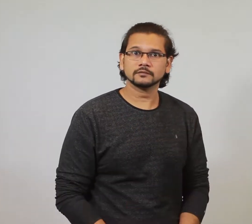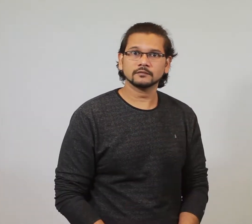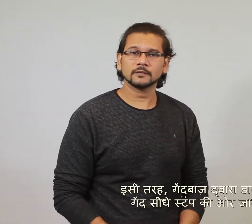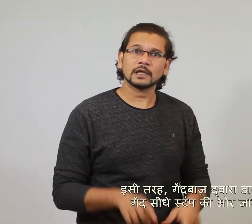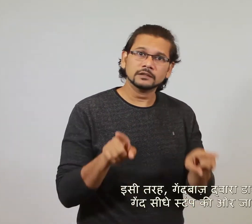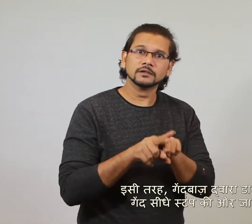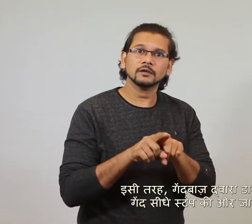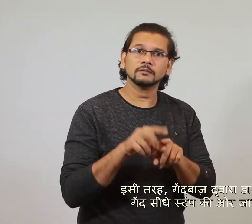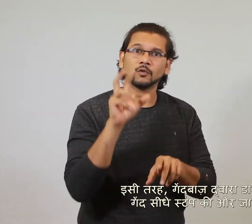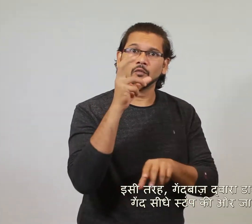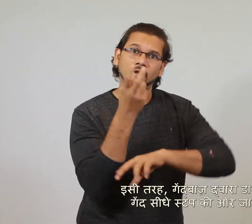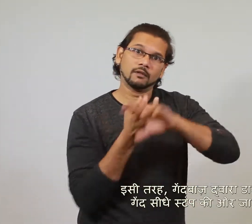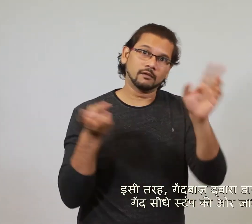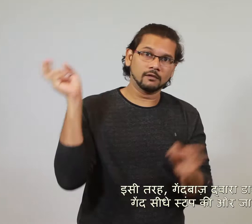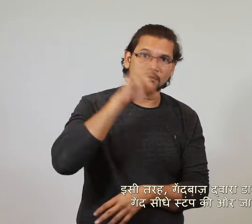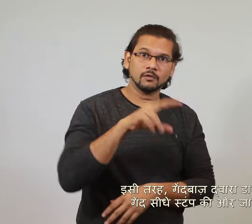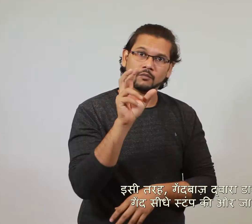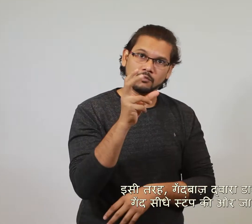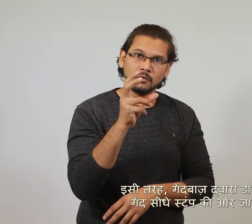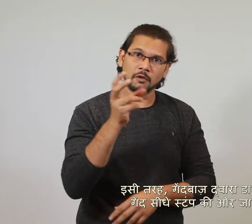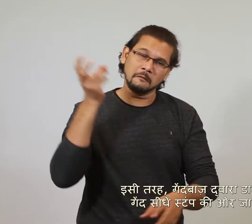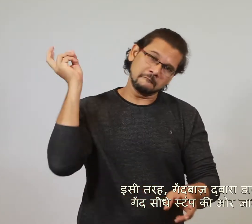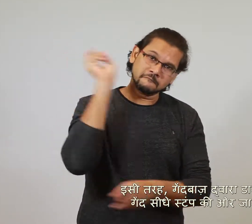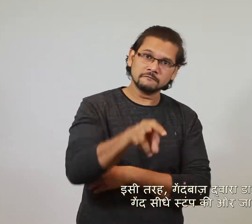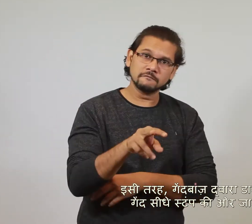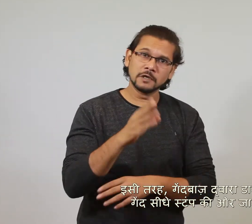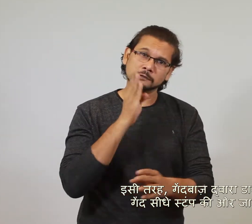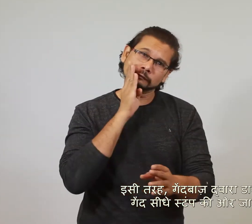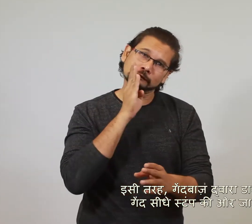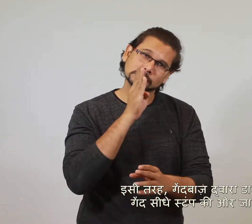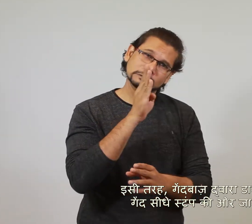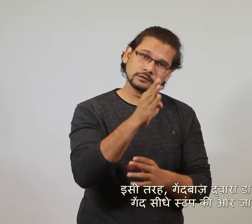इसी तरह गेंद बास द्वारा डाली गई गेंद सीवी स्टंप की और जाती है